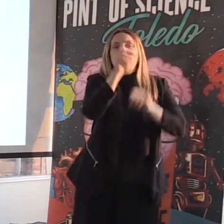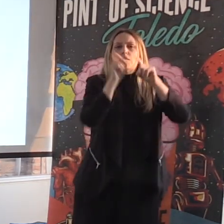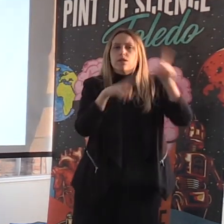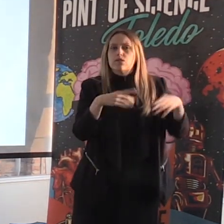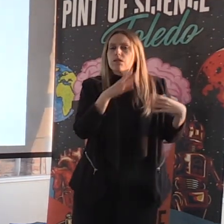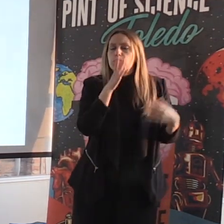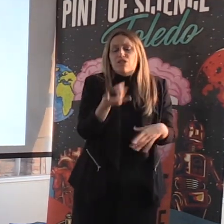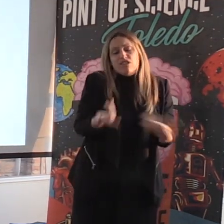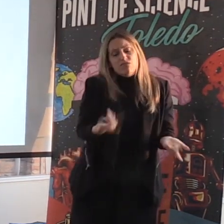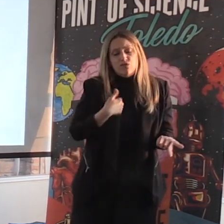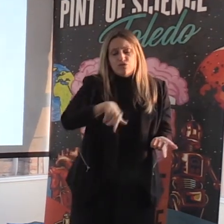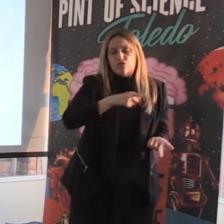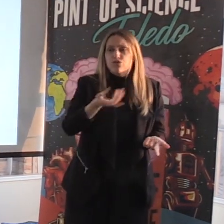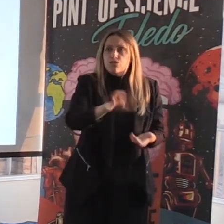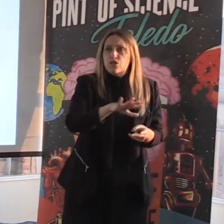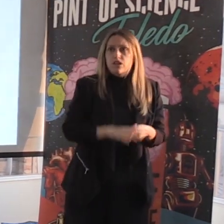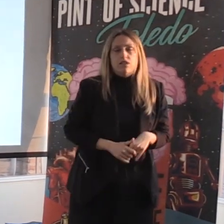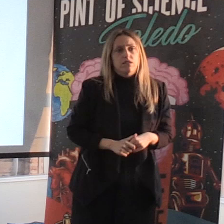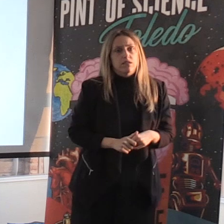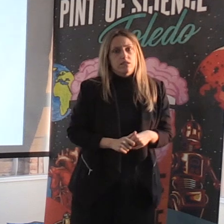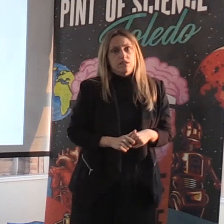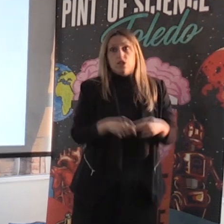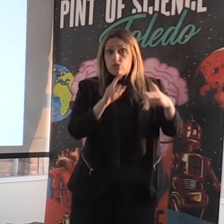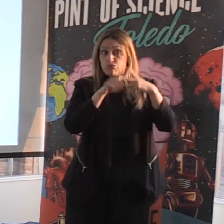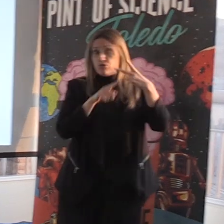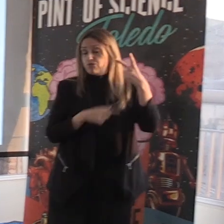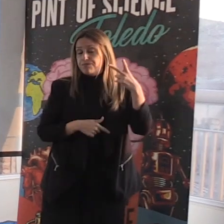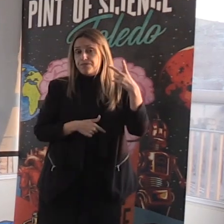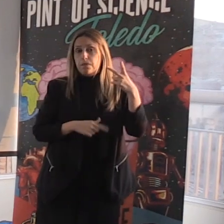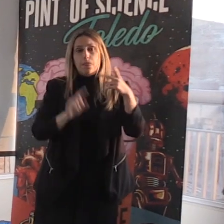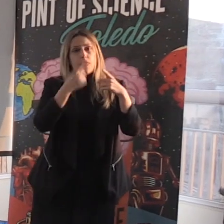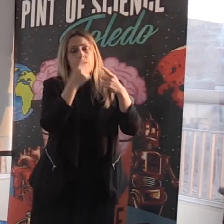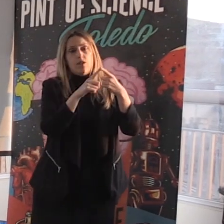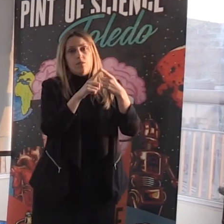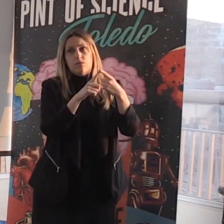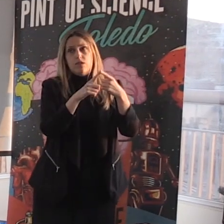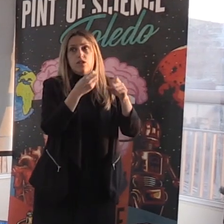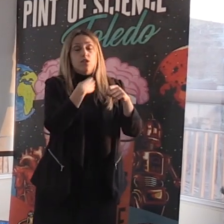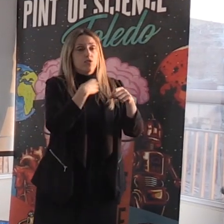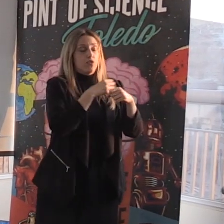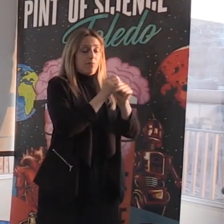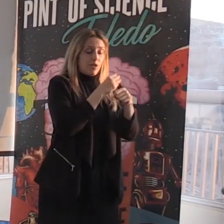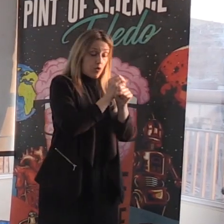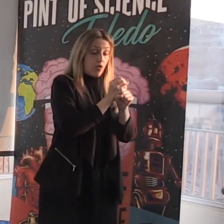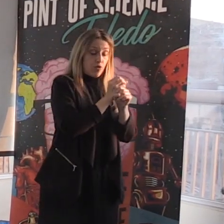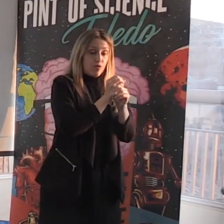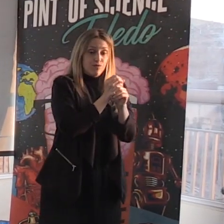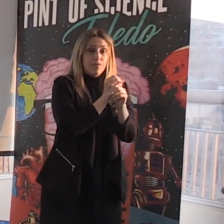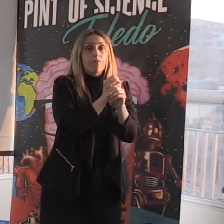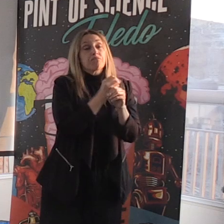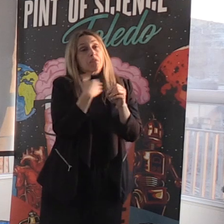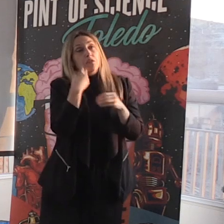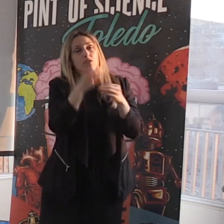qué tenemos que morir? Yo tengo dos motivos para la pregunta. La primera es como soy biólogo y siempre me